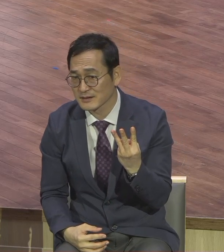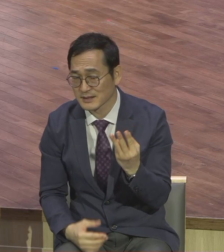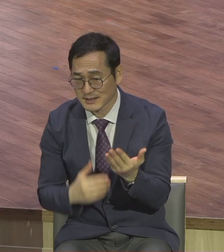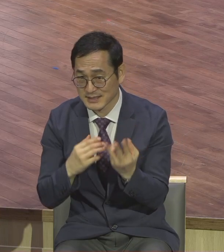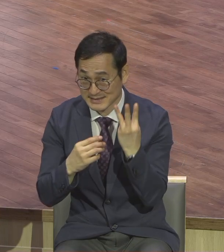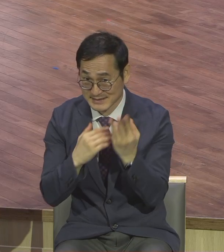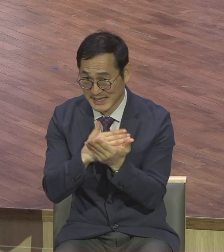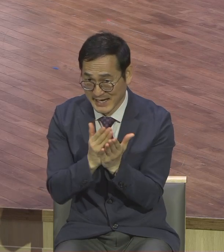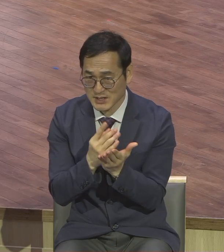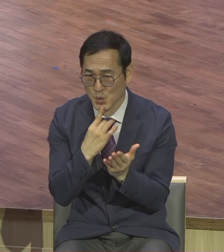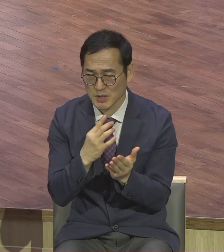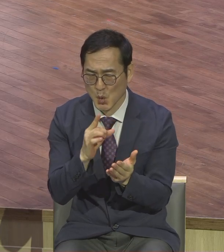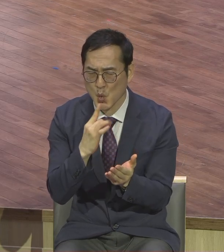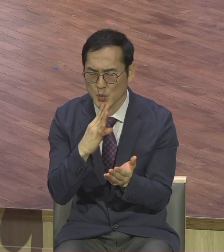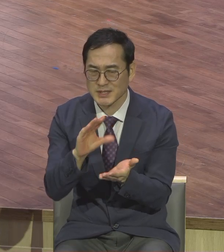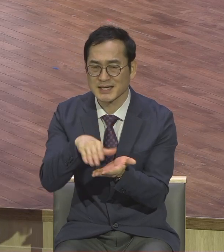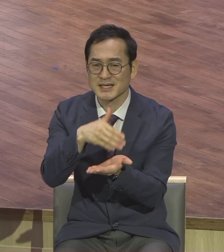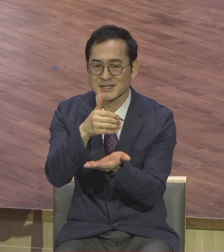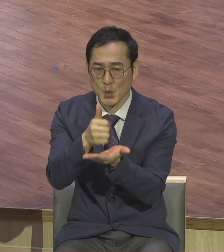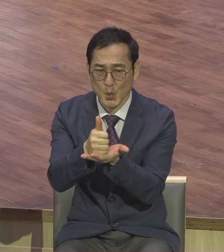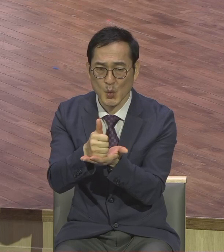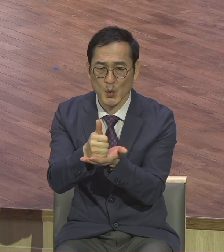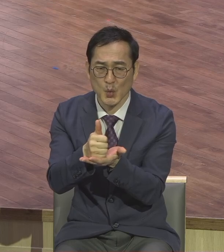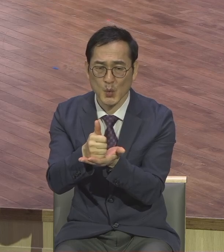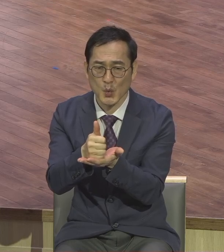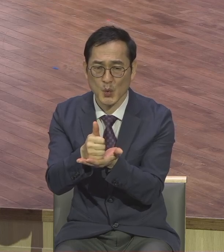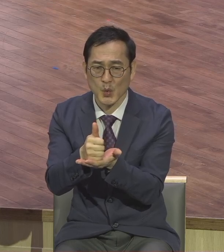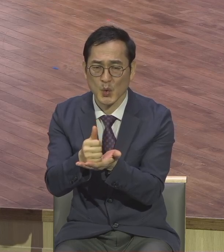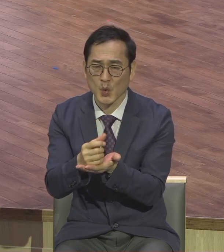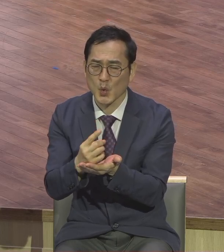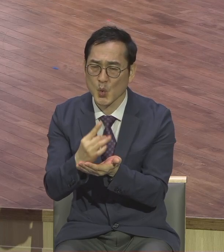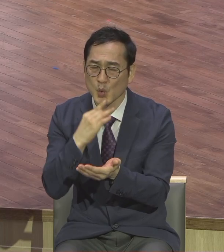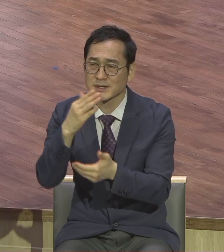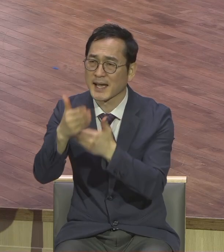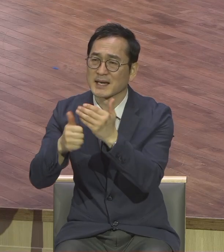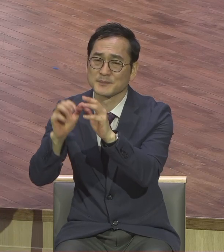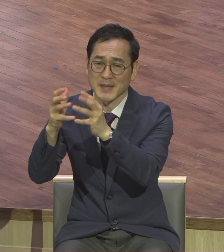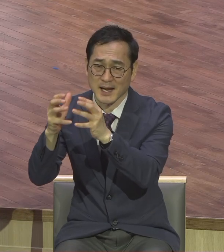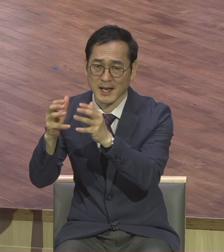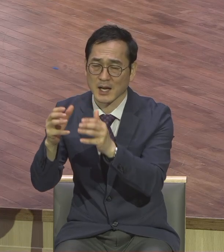인도하는 겁니다. 오직 그리스도. 그럼 끝난 겁니다.